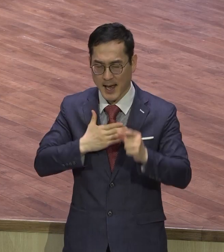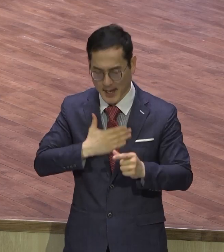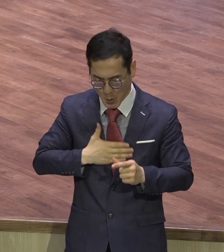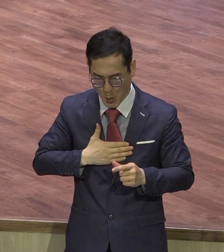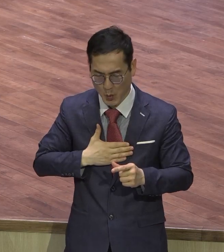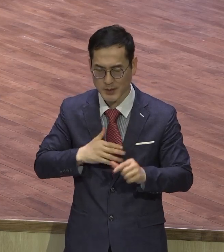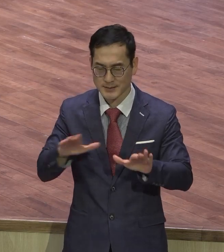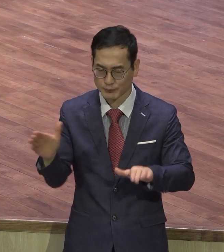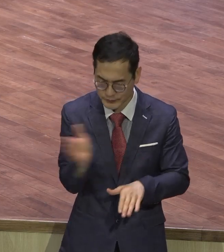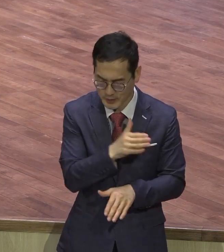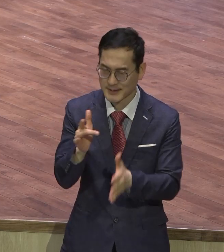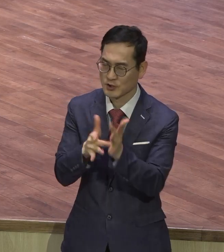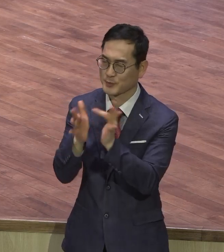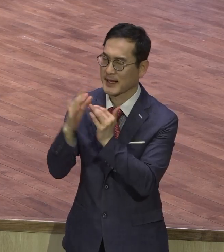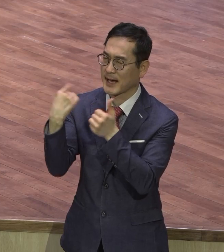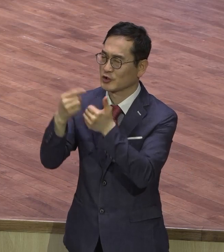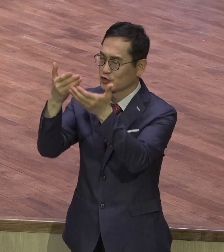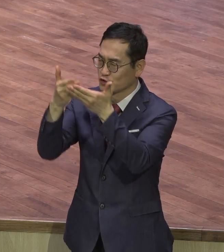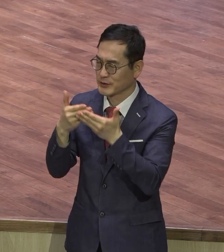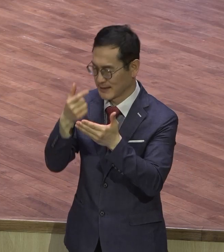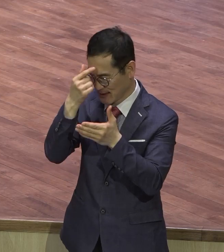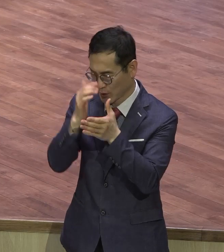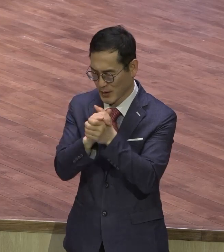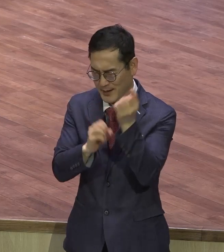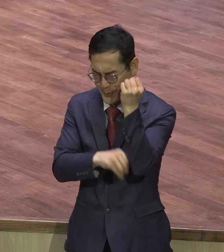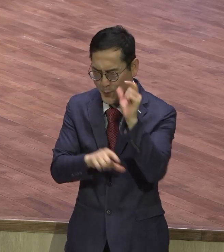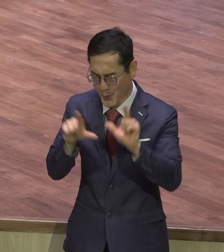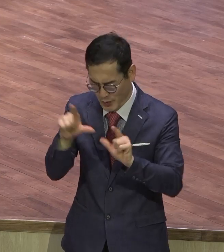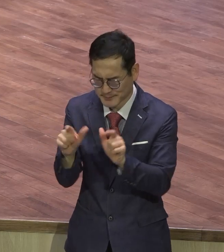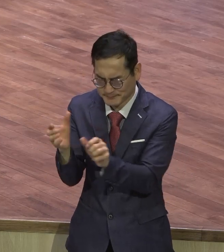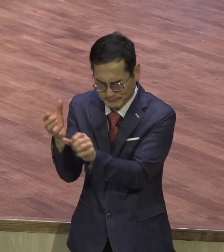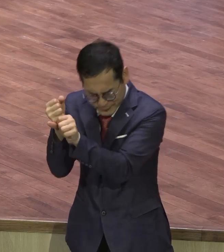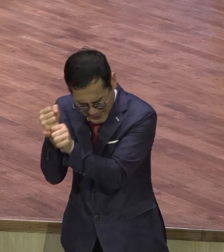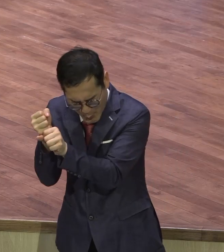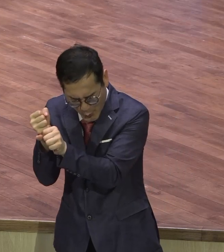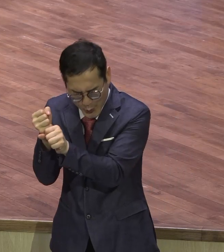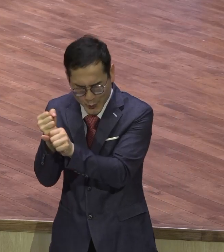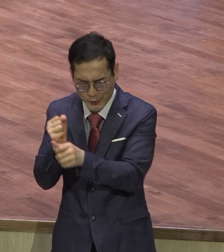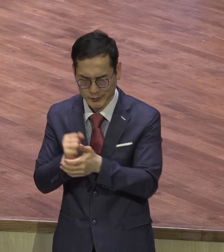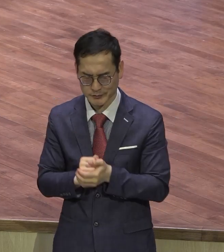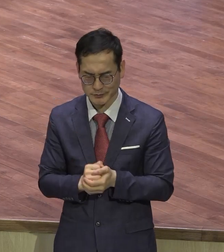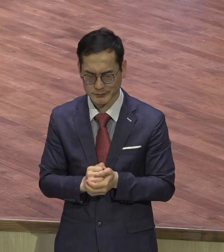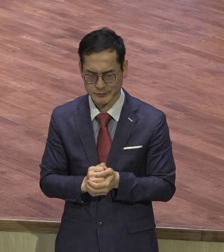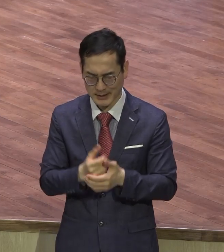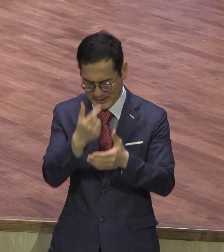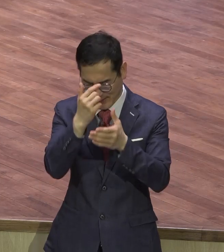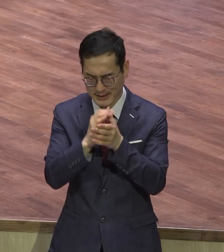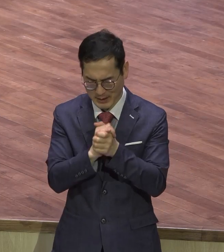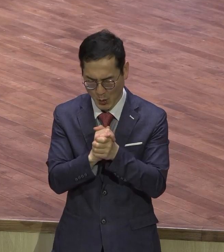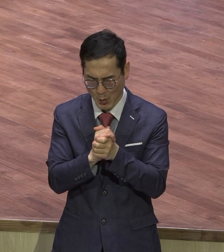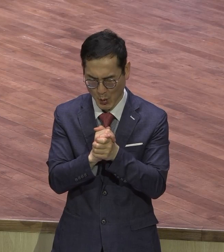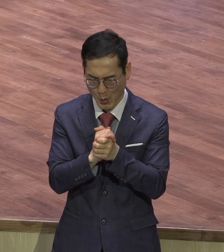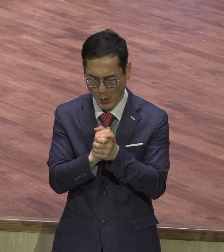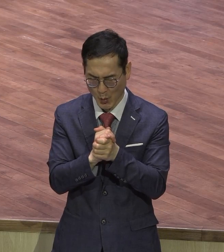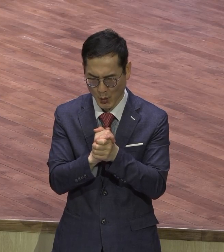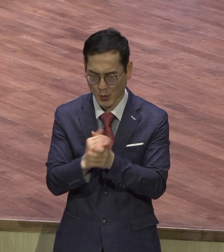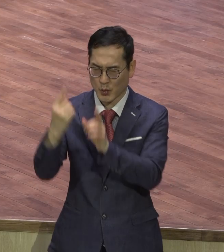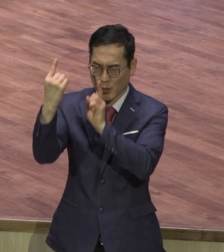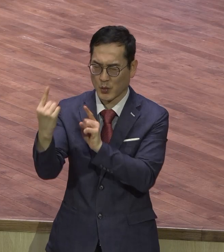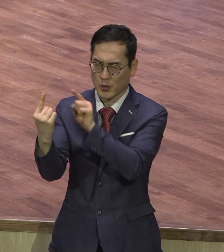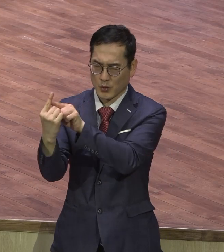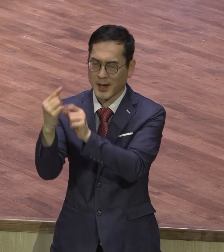참으로 예수님이 가르쳐주신 이 기도의 본질 언약 잡고 모든 성도들이 기도의 대상인